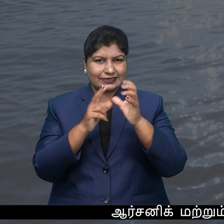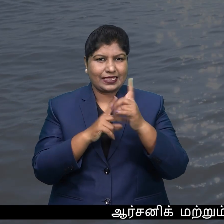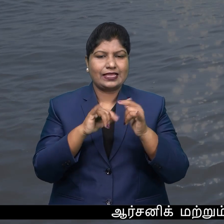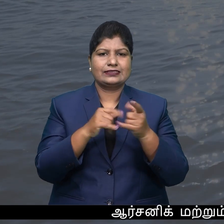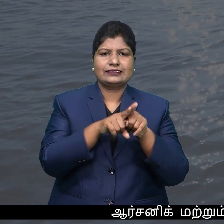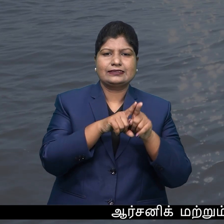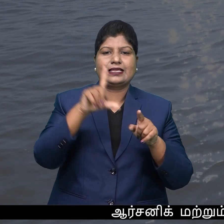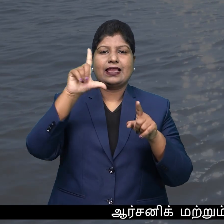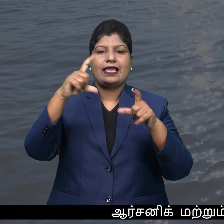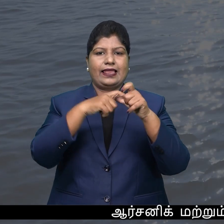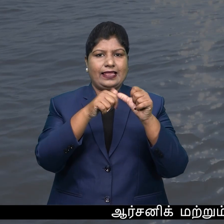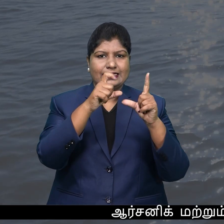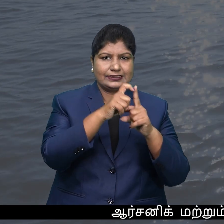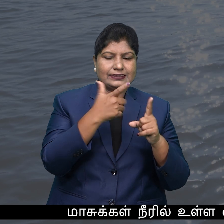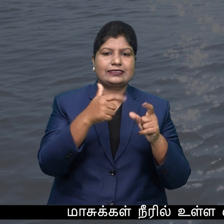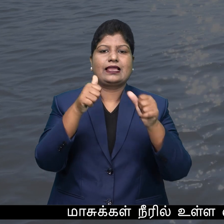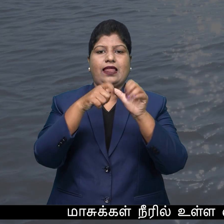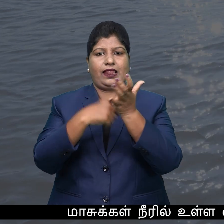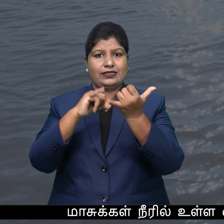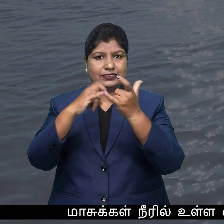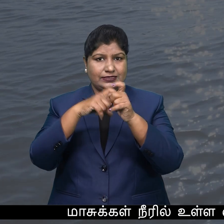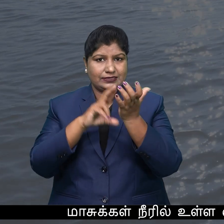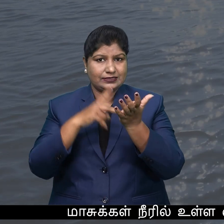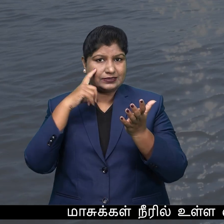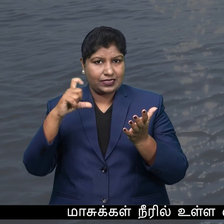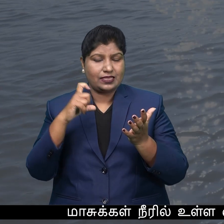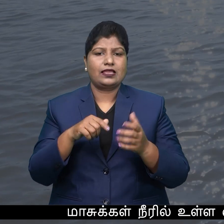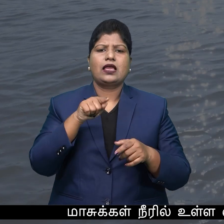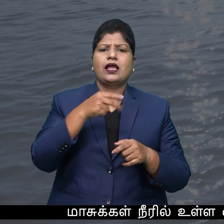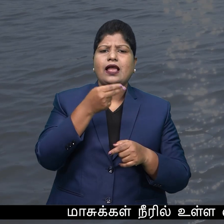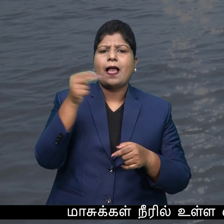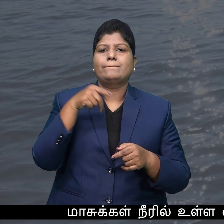ஆர்சனிக் மற்றும் புளோரைடு போன்ற மாசுக்கள் நீரில் உள்ள ஹைட்ரஜன் பிராணவாயு